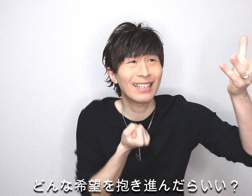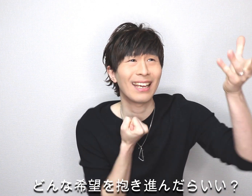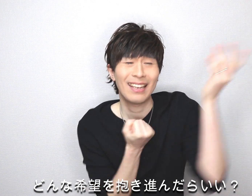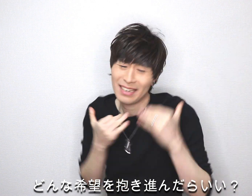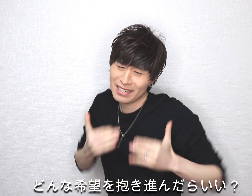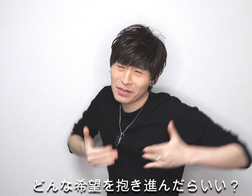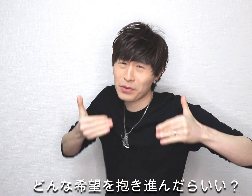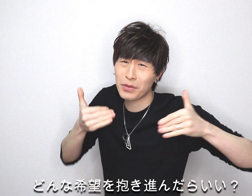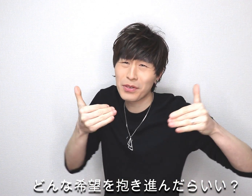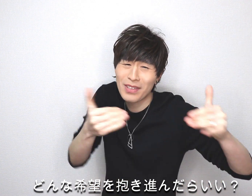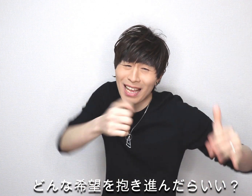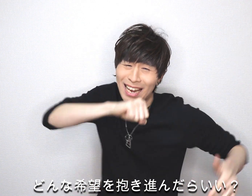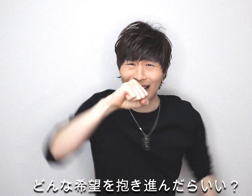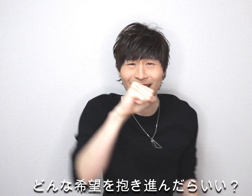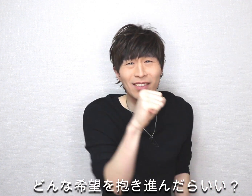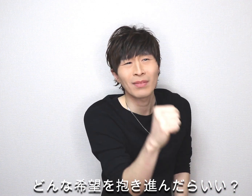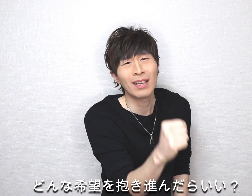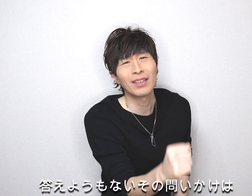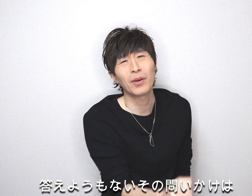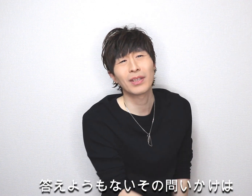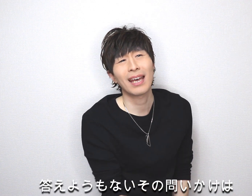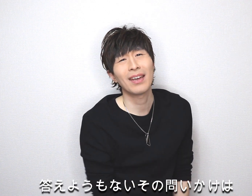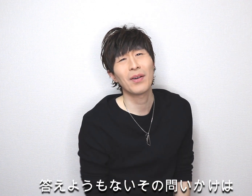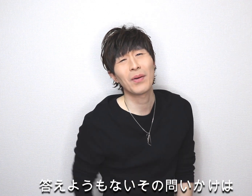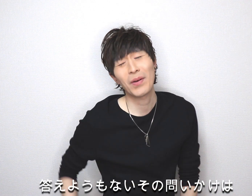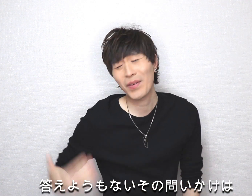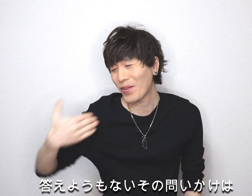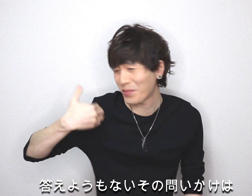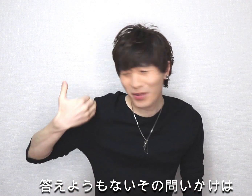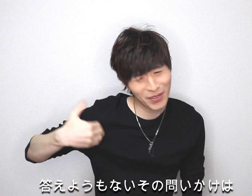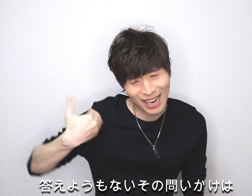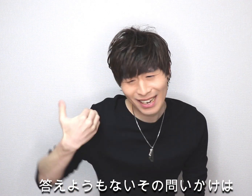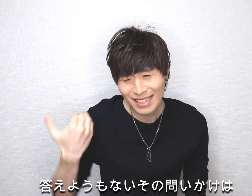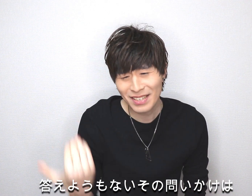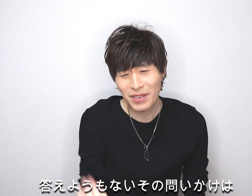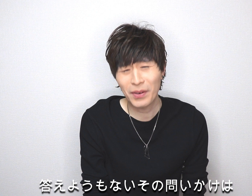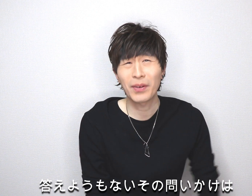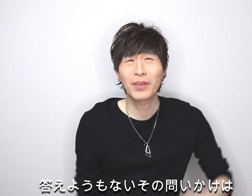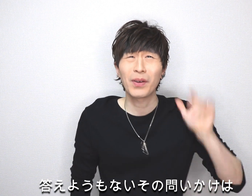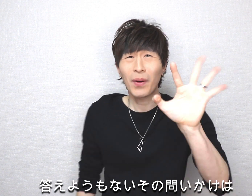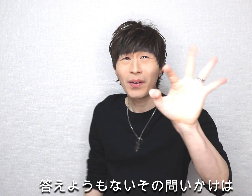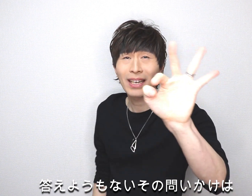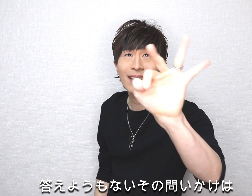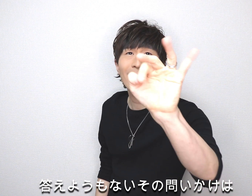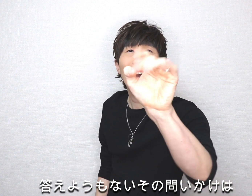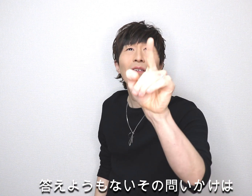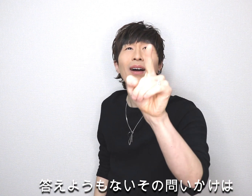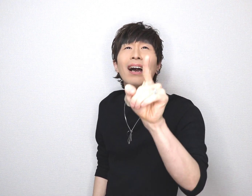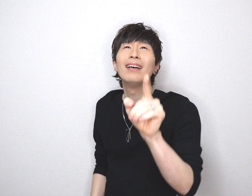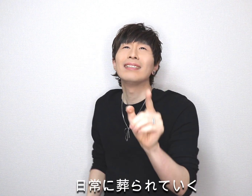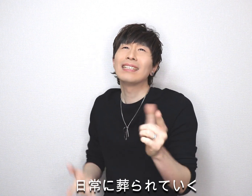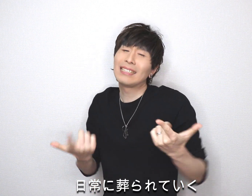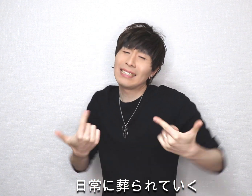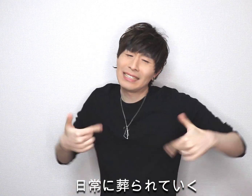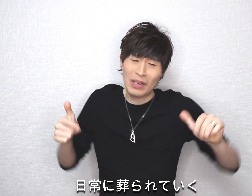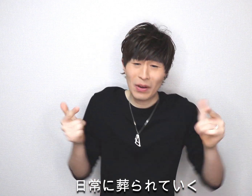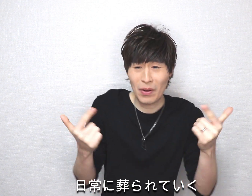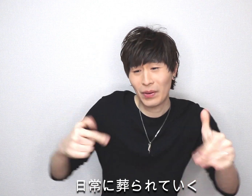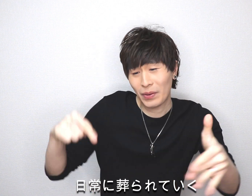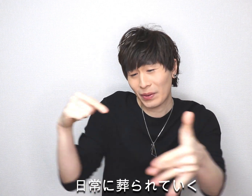き進んだらいい、答えようもないその問いかけは日常